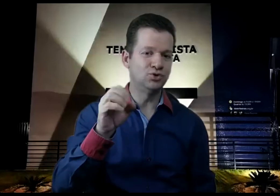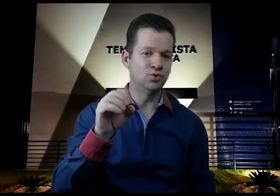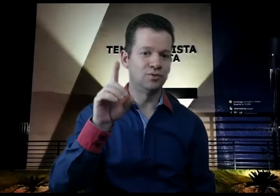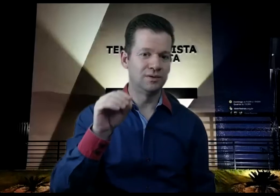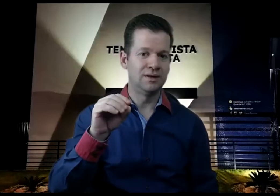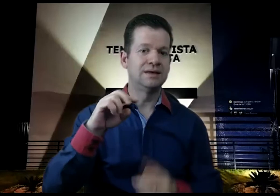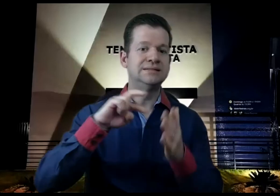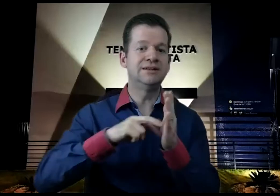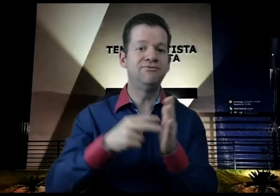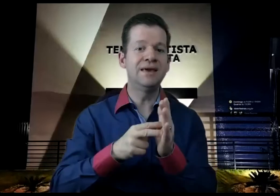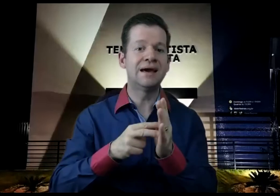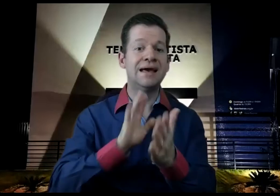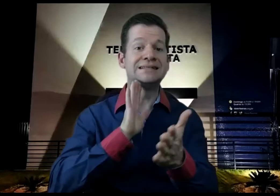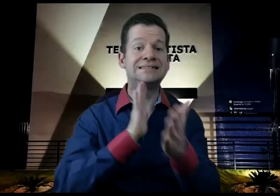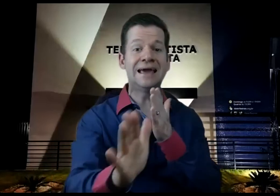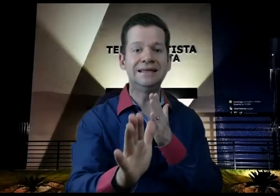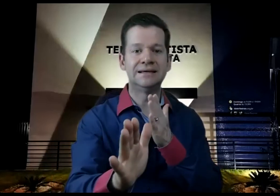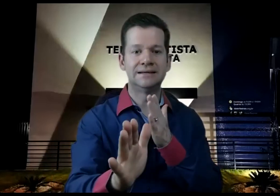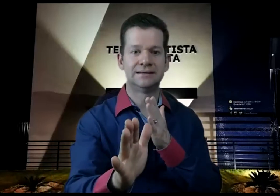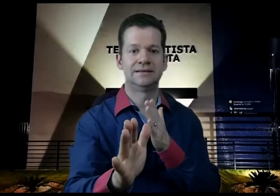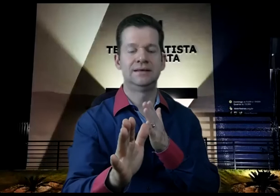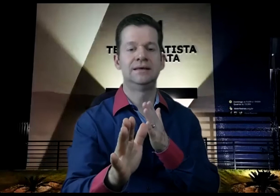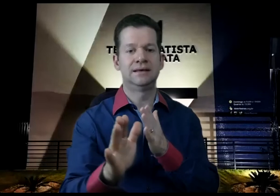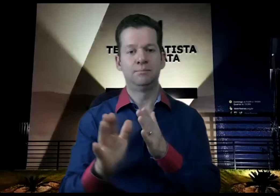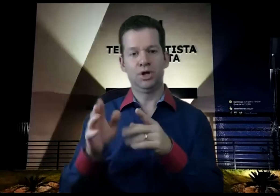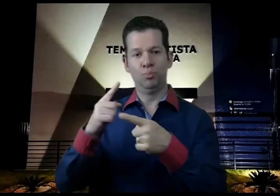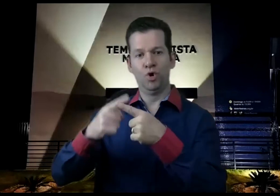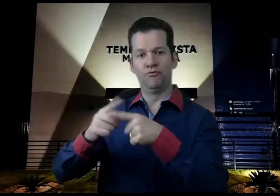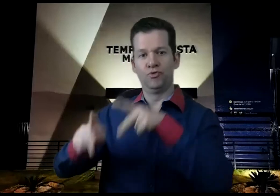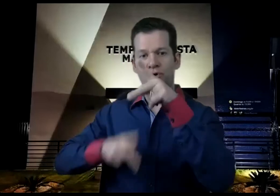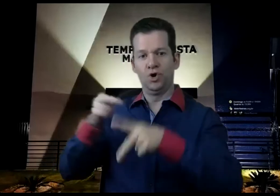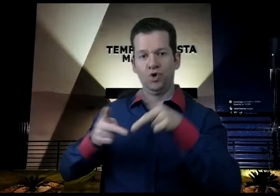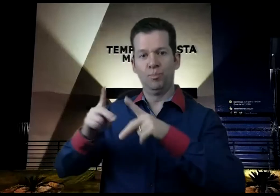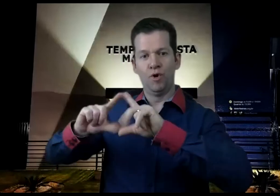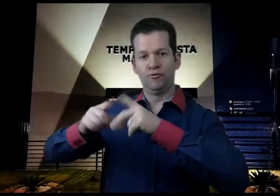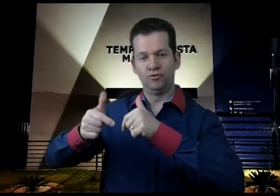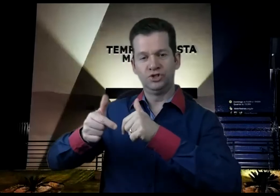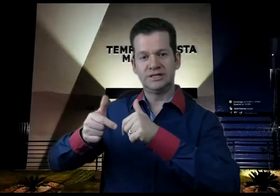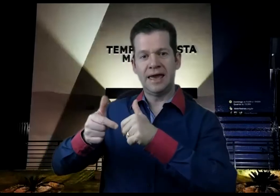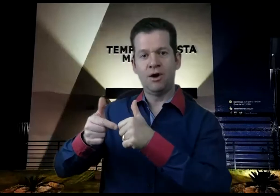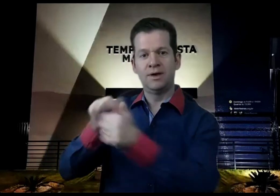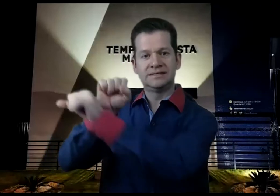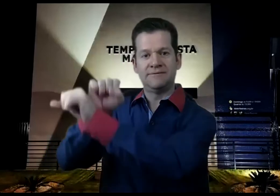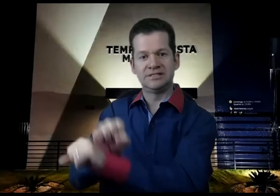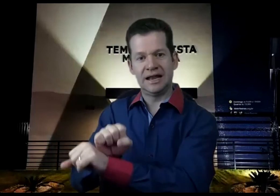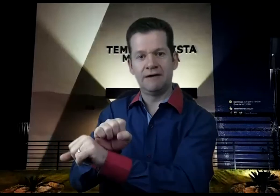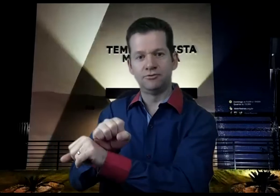Êxodo significa saída, porque o povo de Israel estava escravos